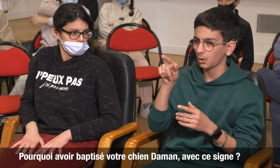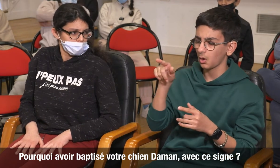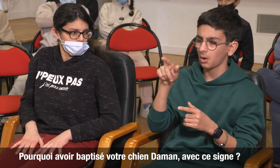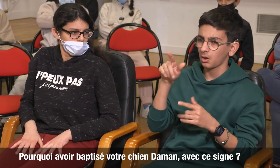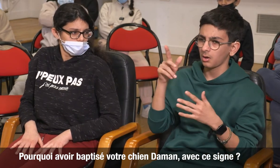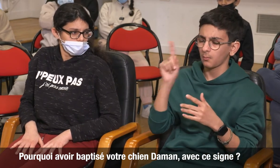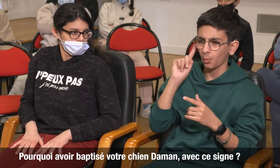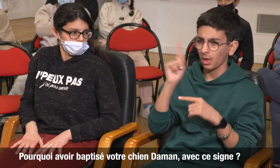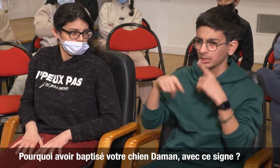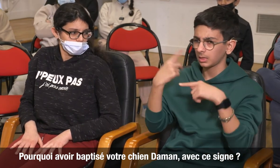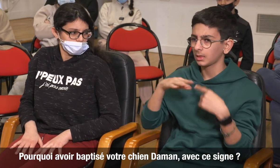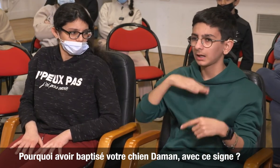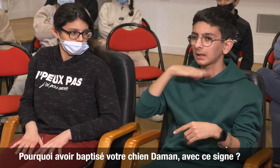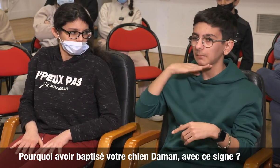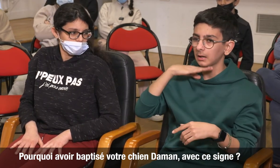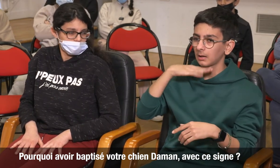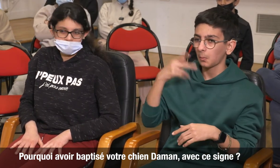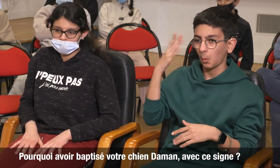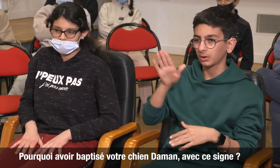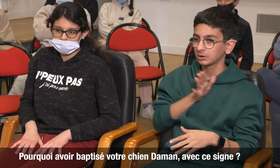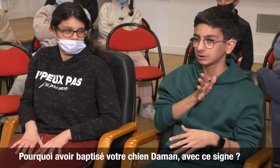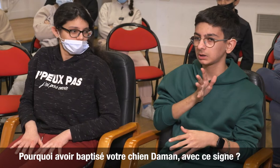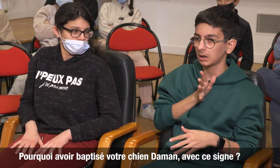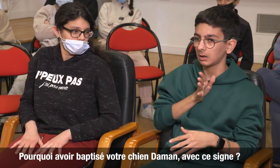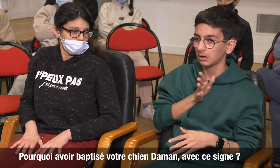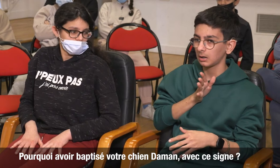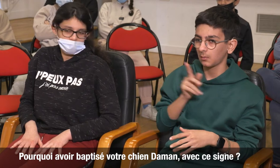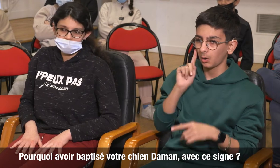Pourquoi avoir baptisé votre chien Daman avec ce signe ?